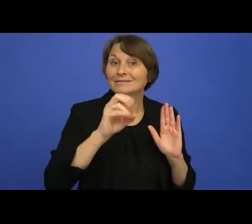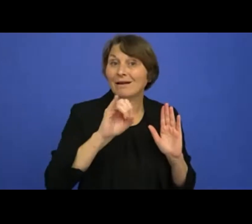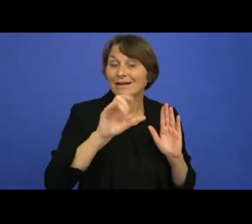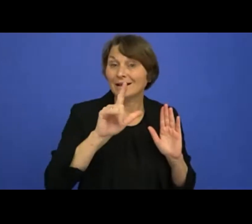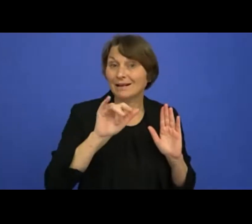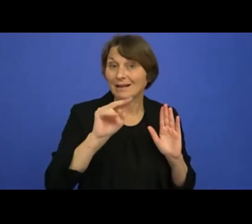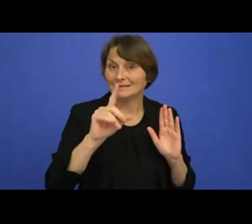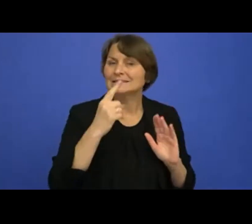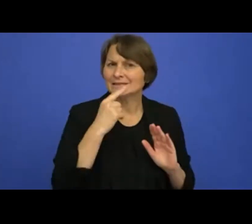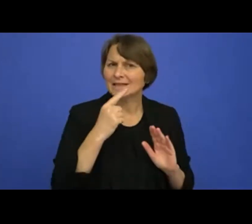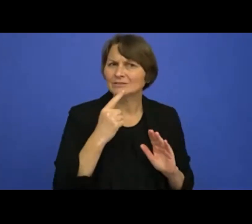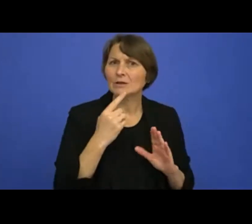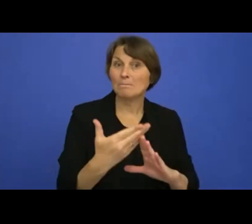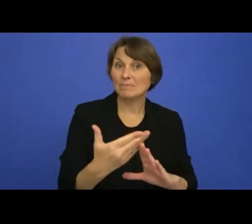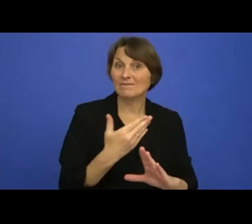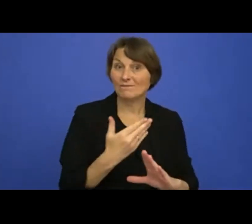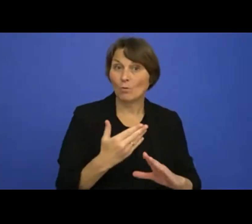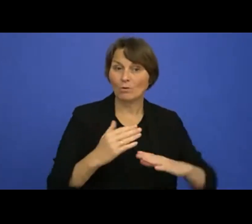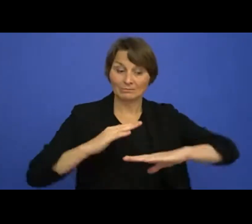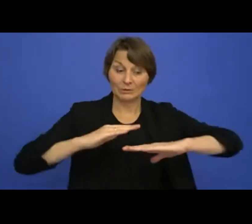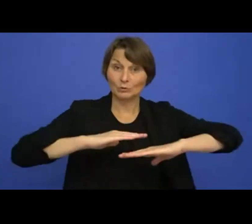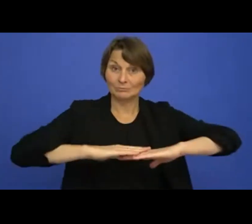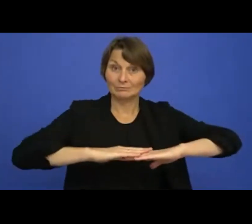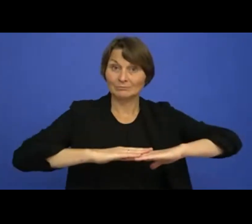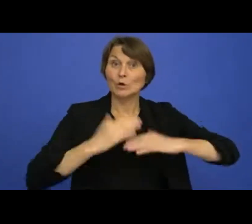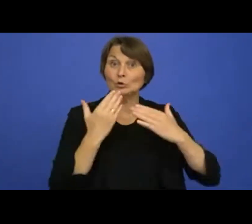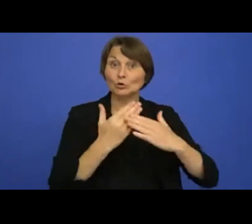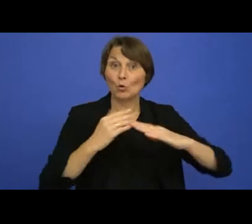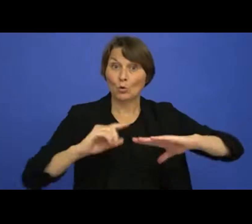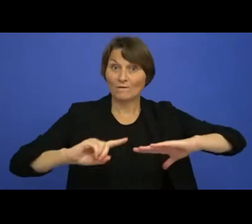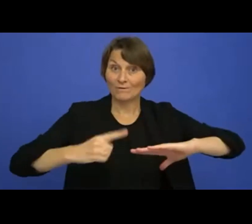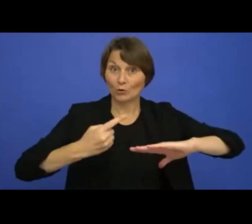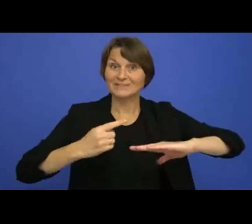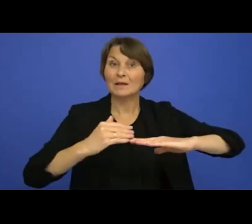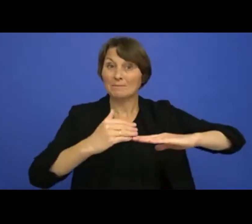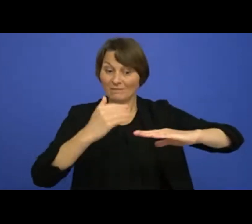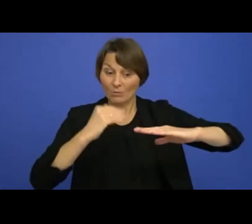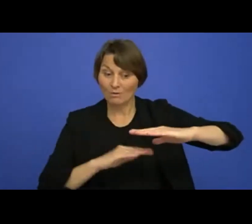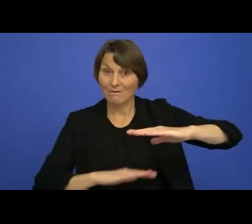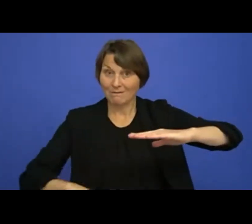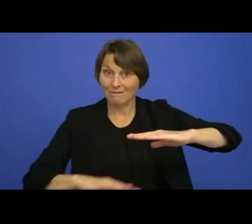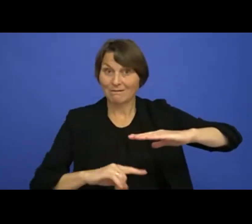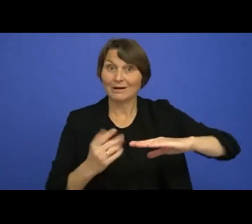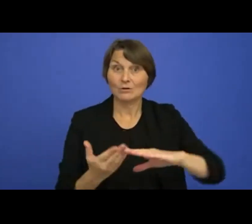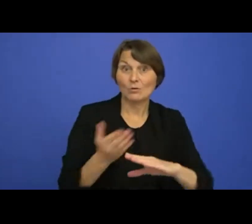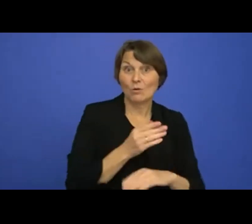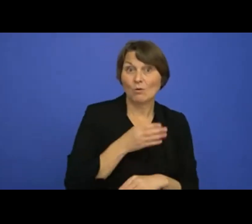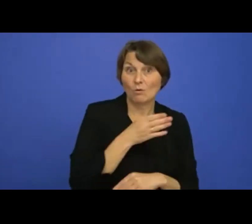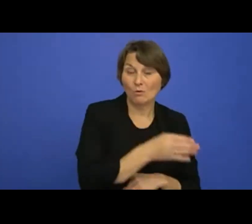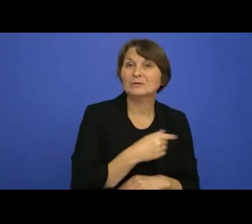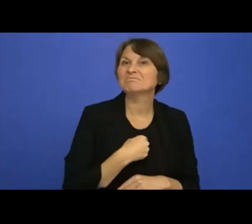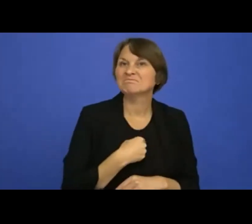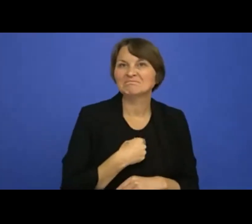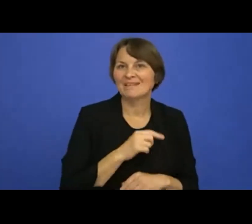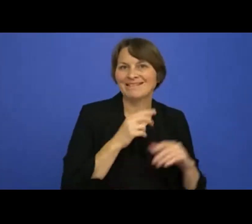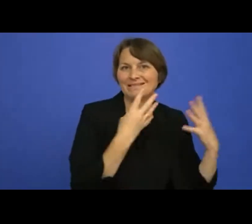taux d'inscription une année avant le primaire obligatoire de 98%. Et la différence